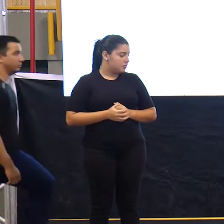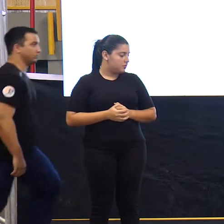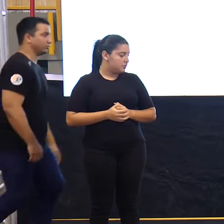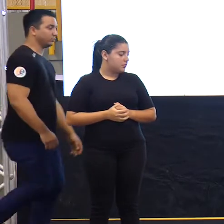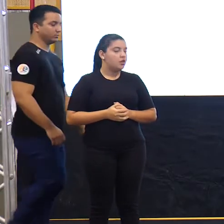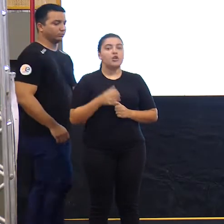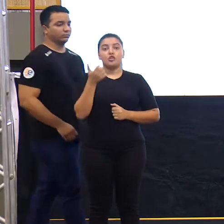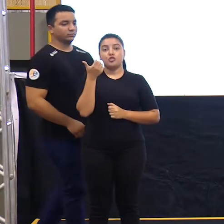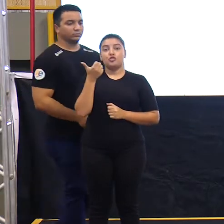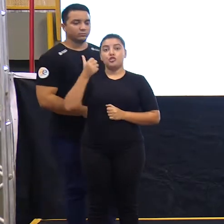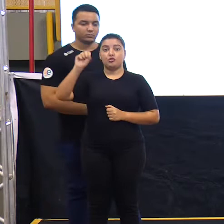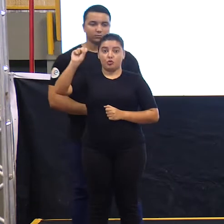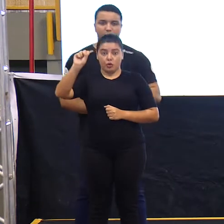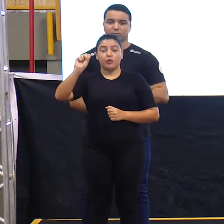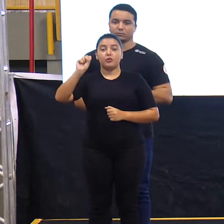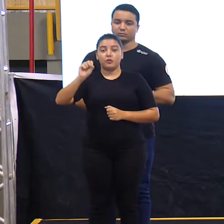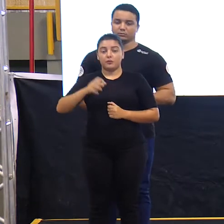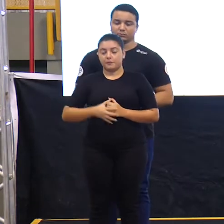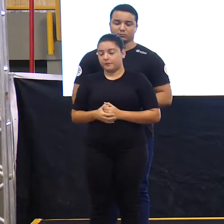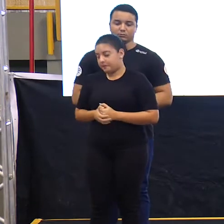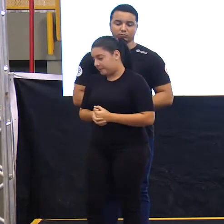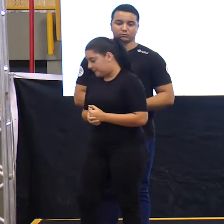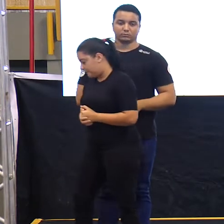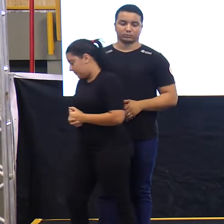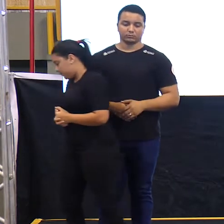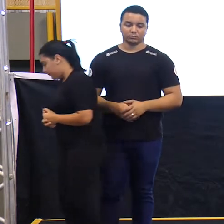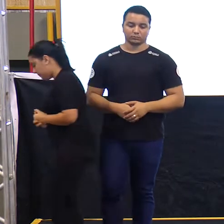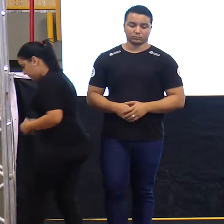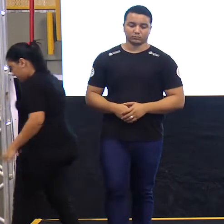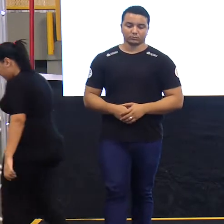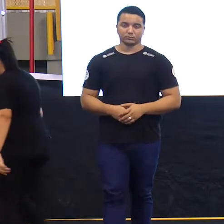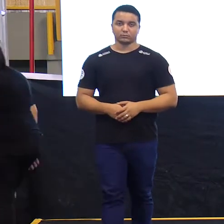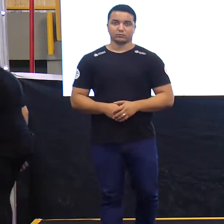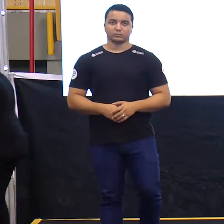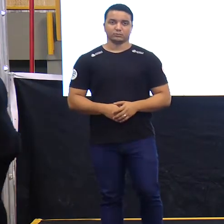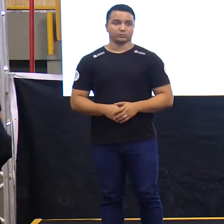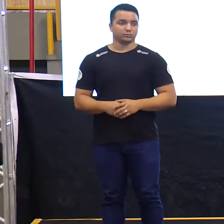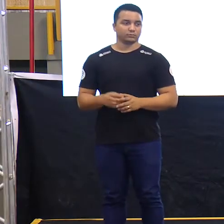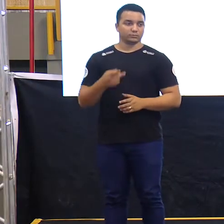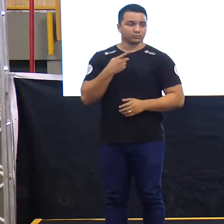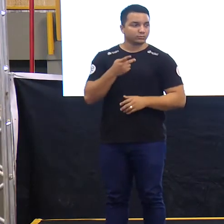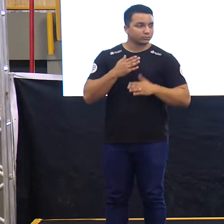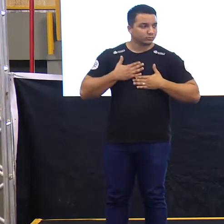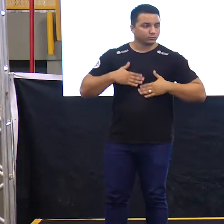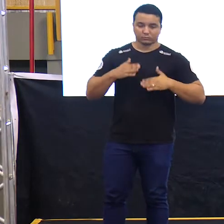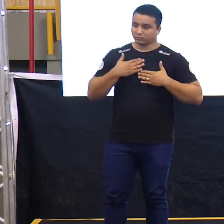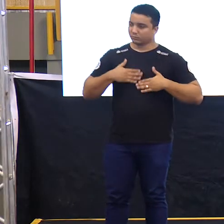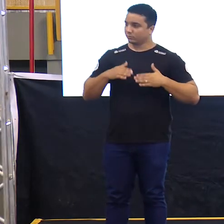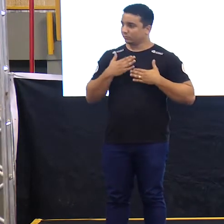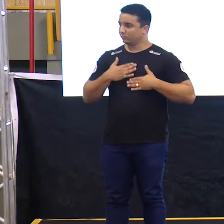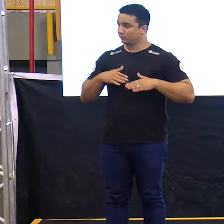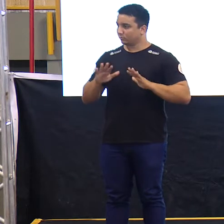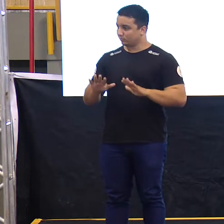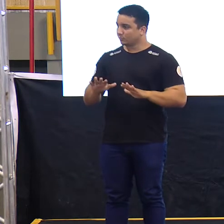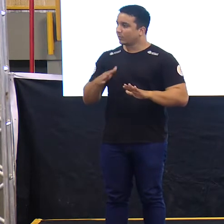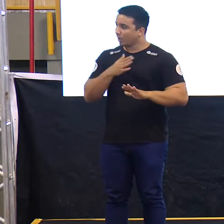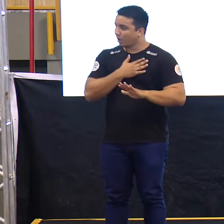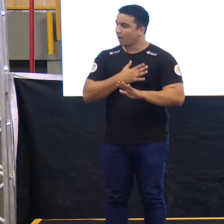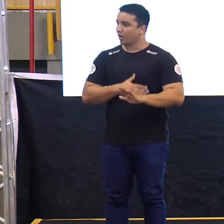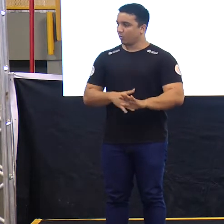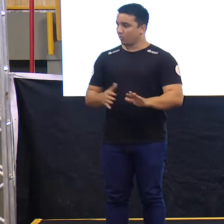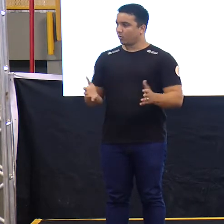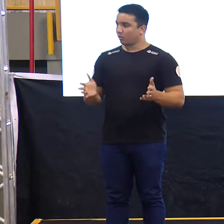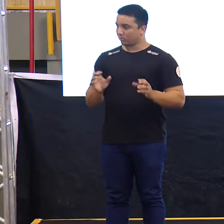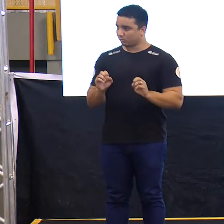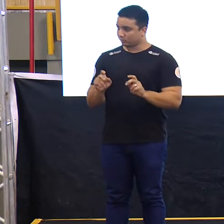De 18, tá certo? Então é o seguinte, vou falar um pouquinho mais devagar, mais despacito,